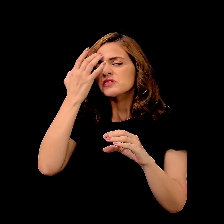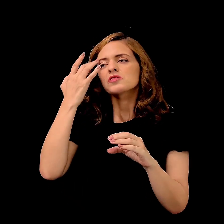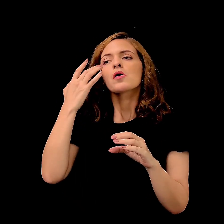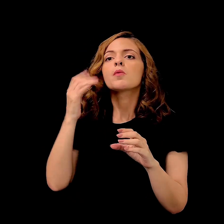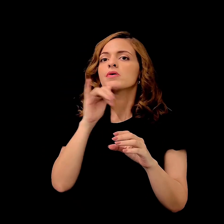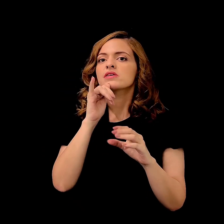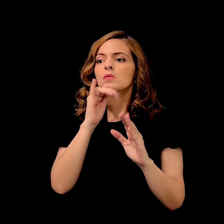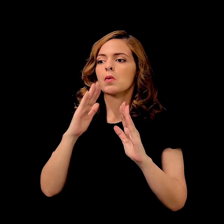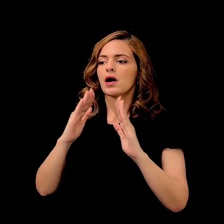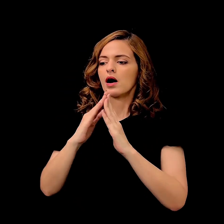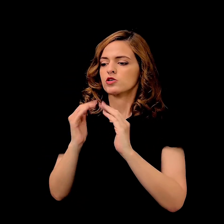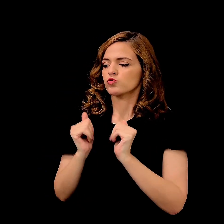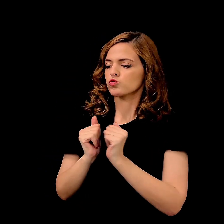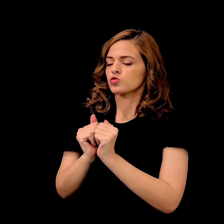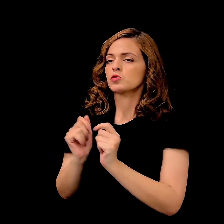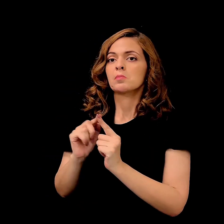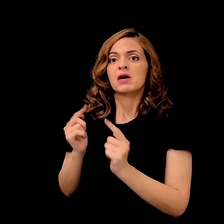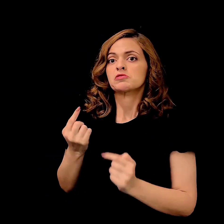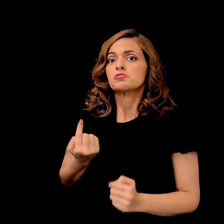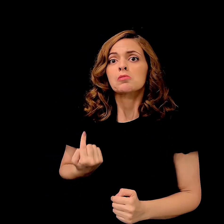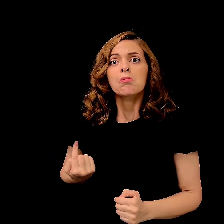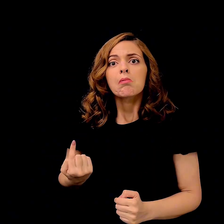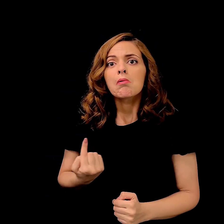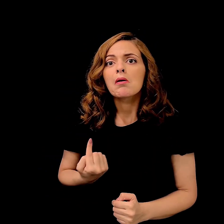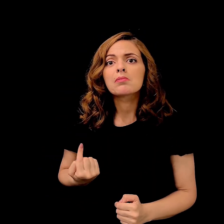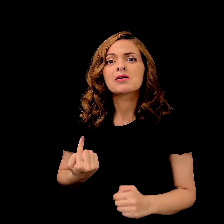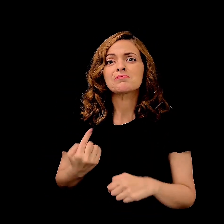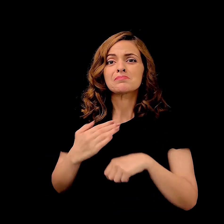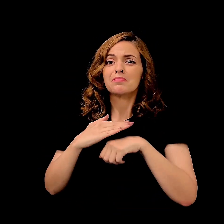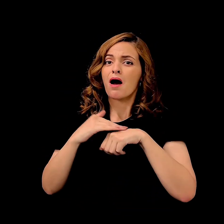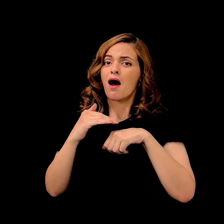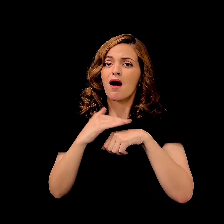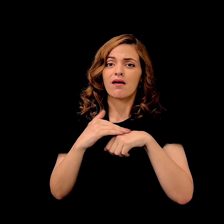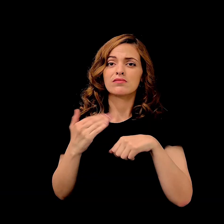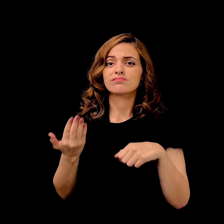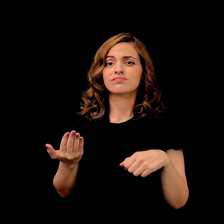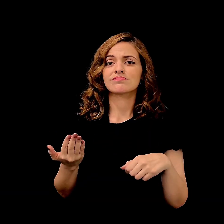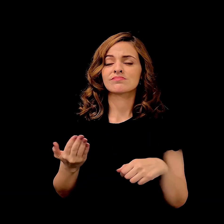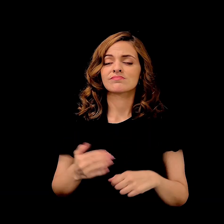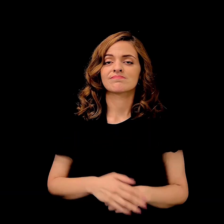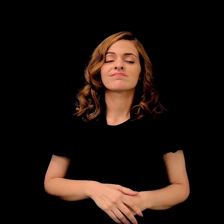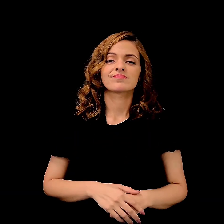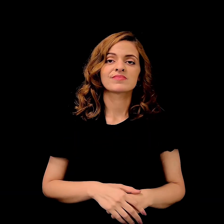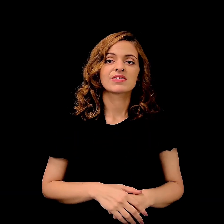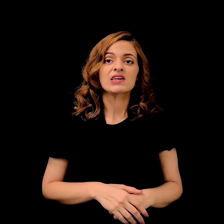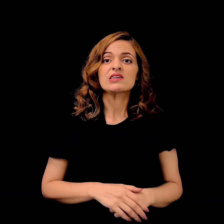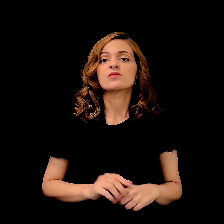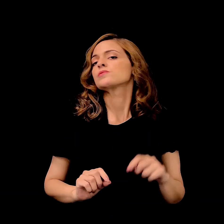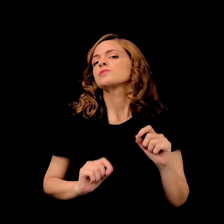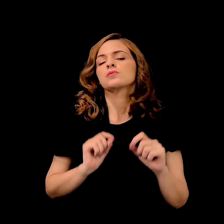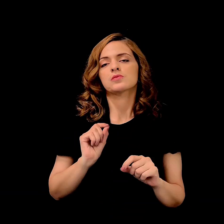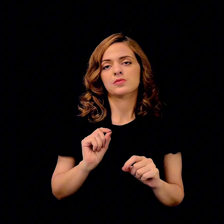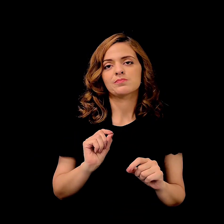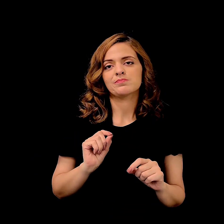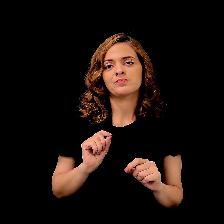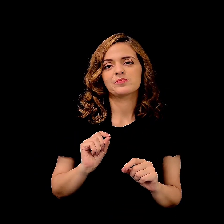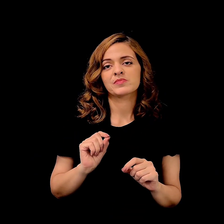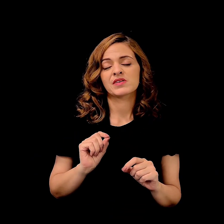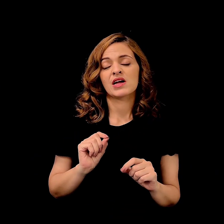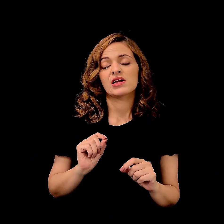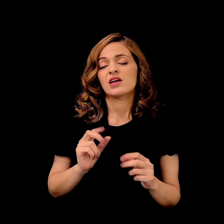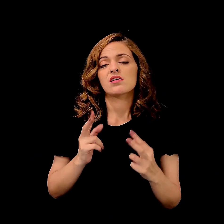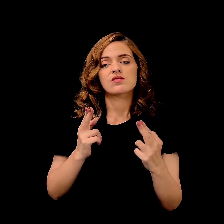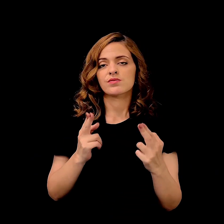mesma casa, mas estão só, carentes. E a situação,